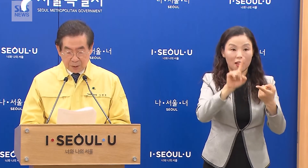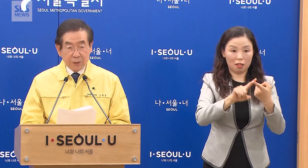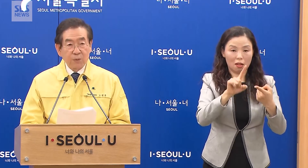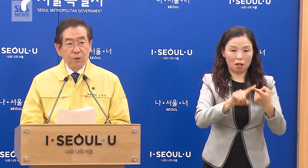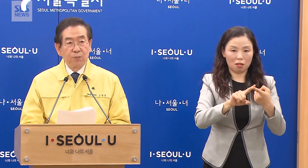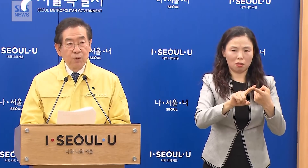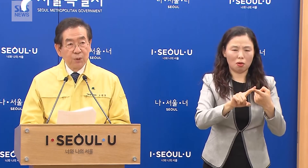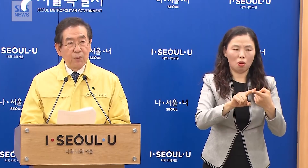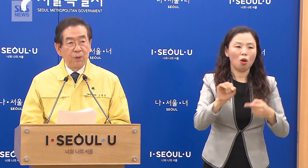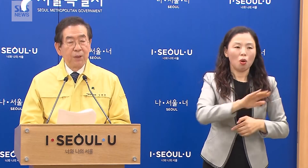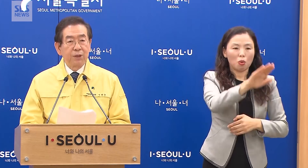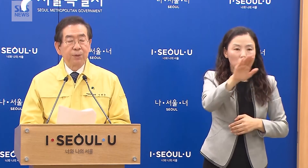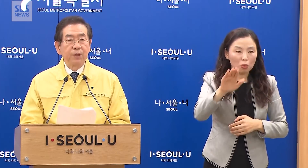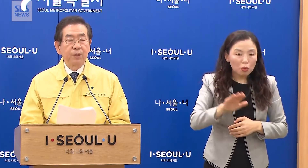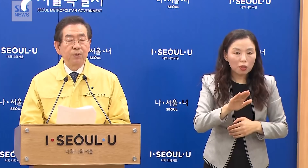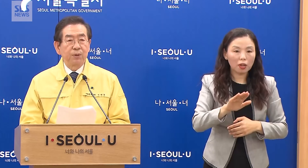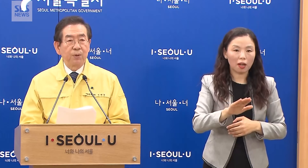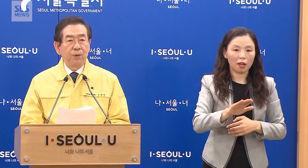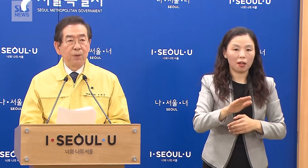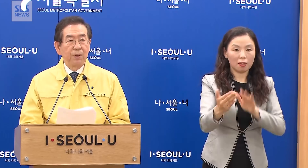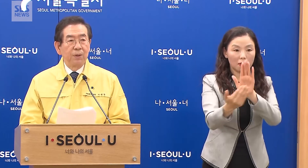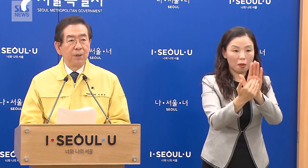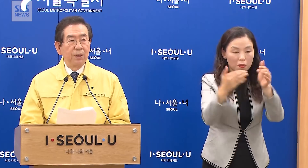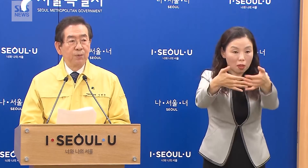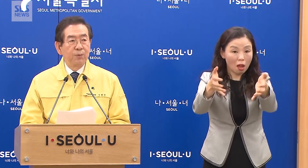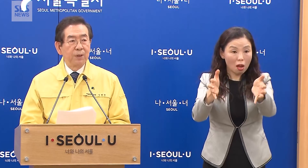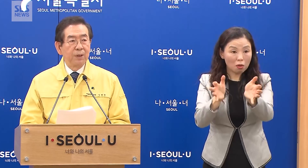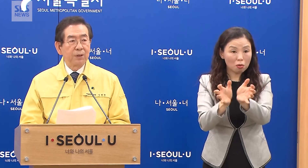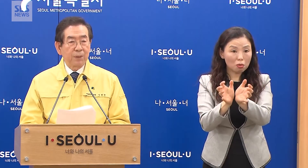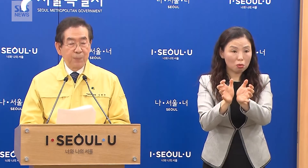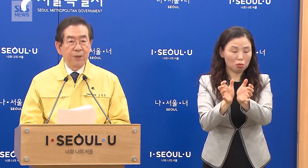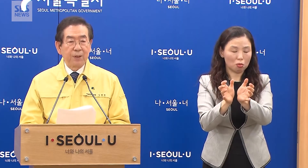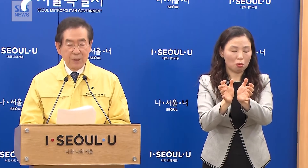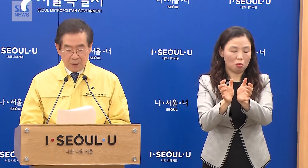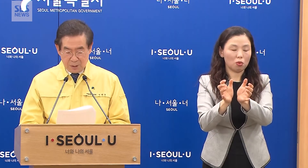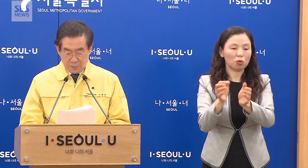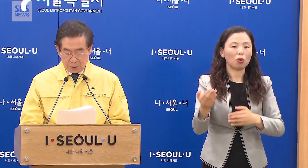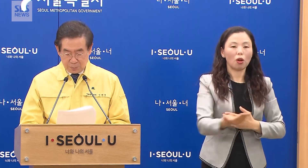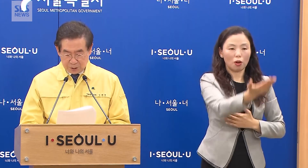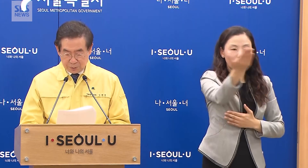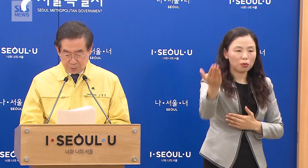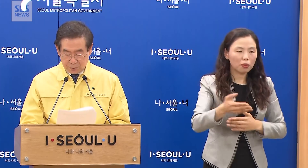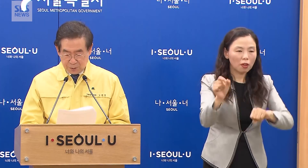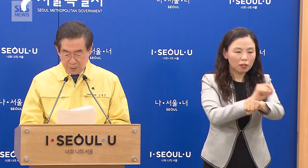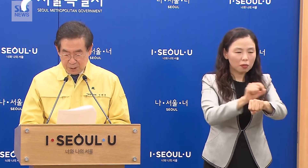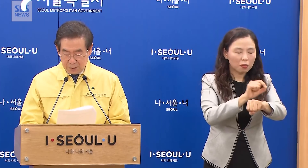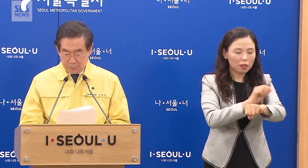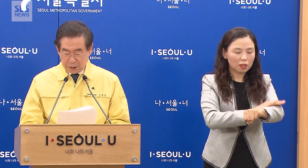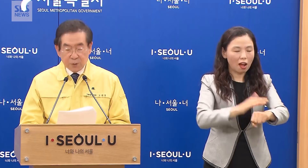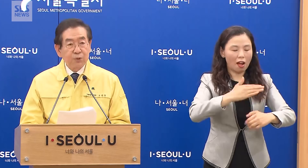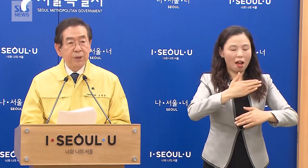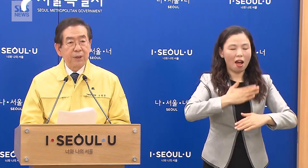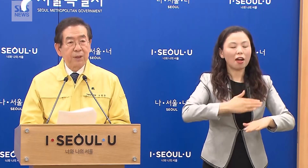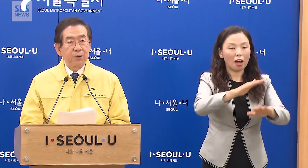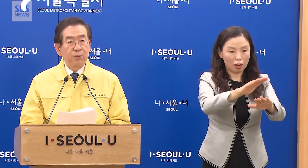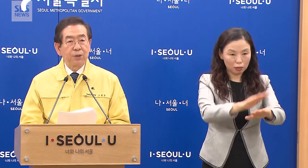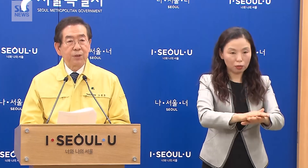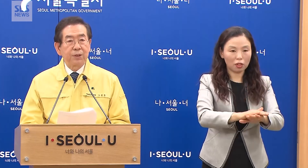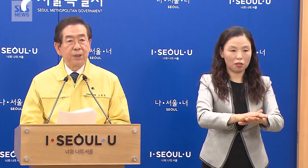방역당국은 물론이고 시민 여러분들도 어 이 부분을 특별히 명심 하셔서 이 방역